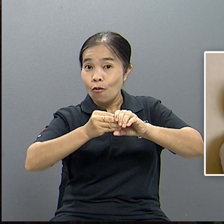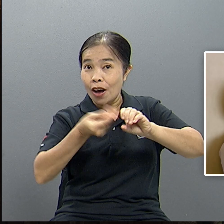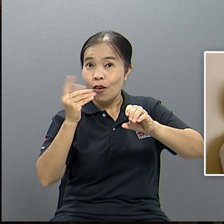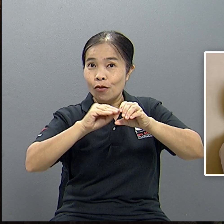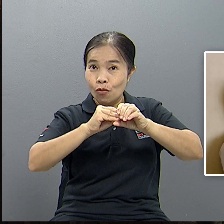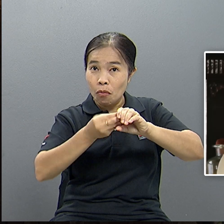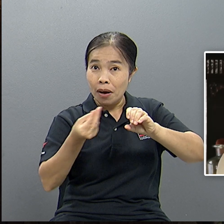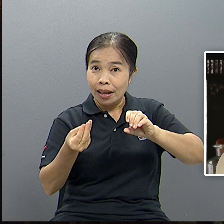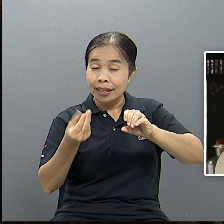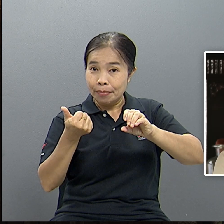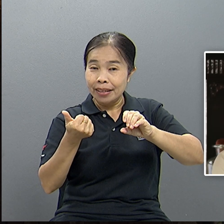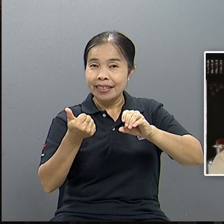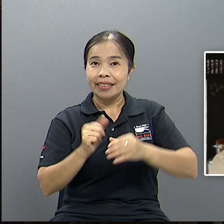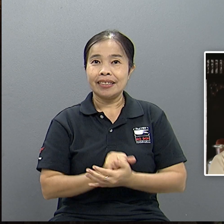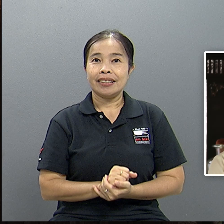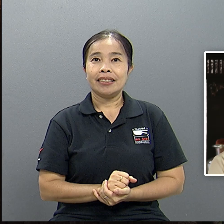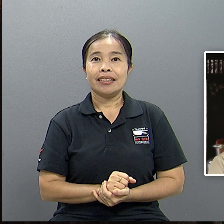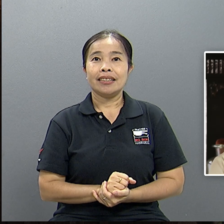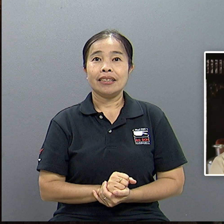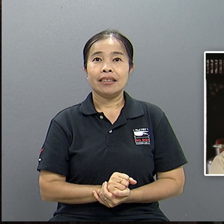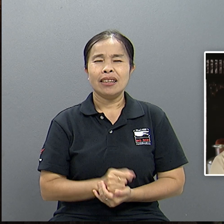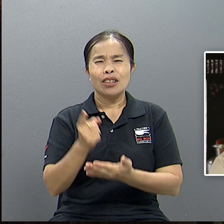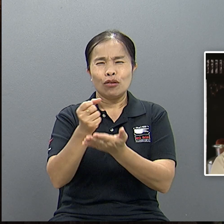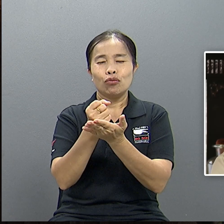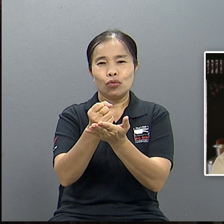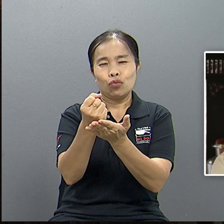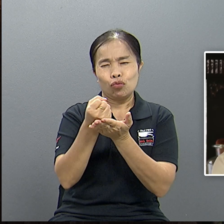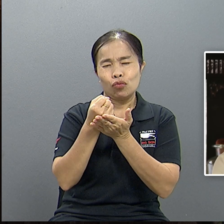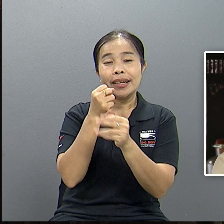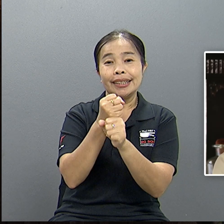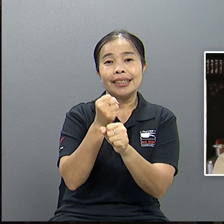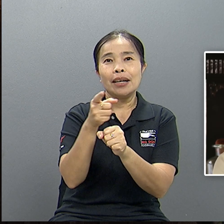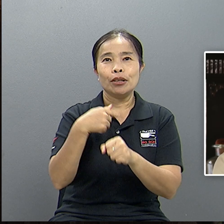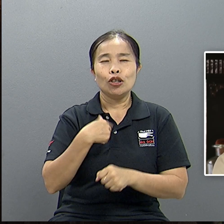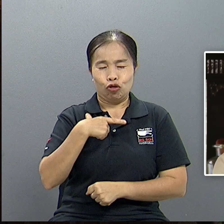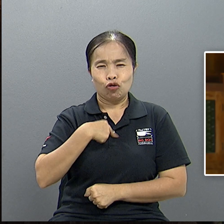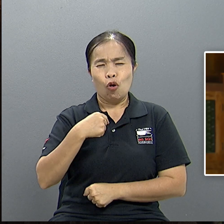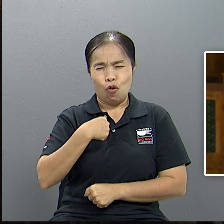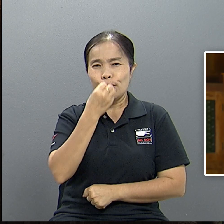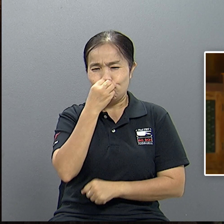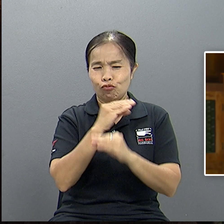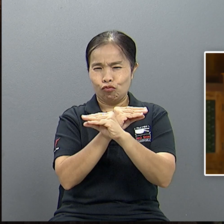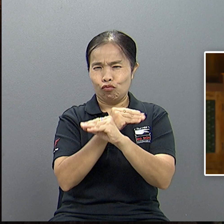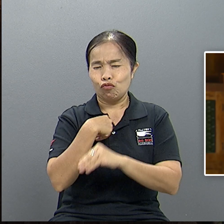ทันหรือ กรุณาทำเถอะทั้งอ่อนพี่ชอบกิน